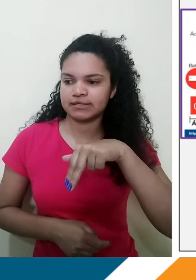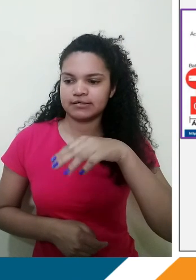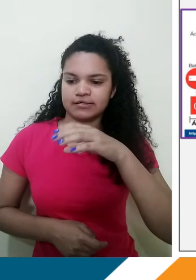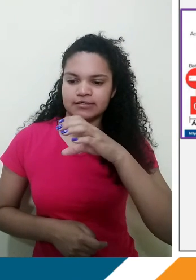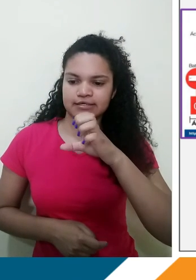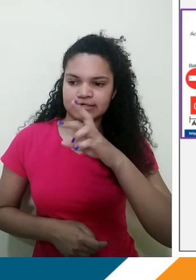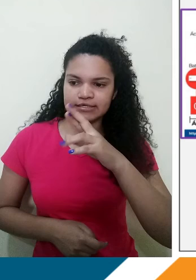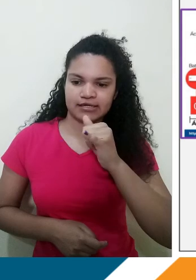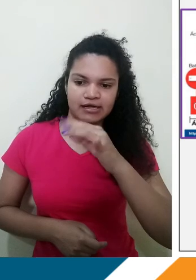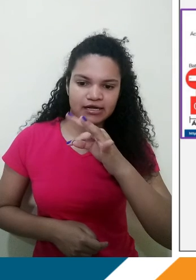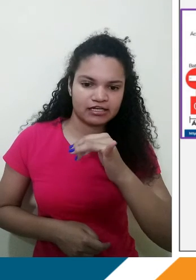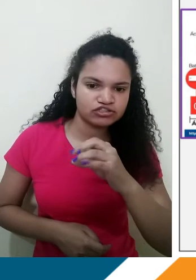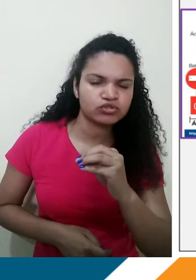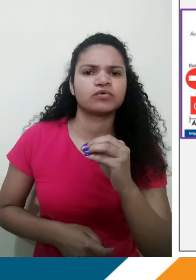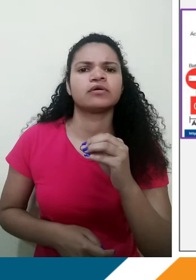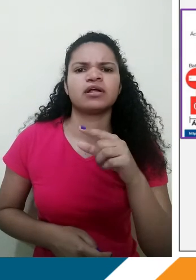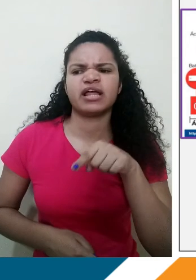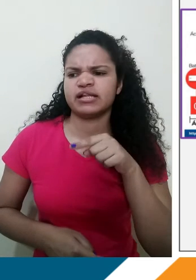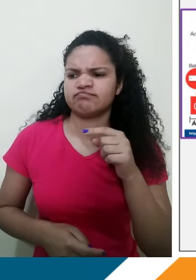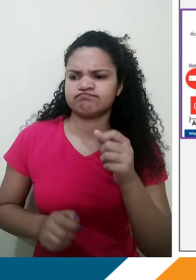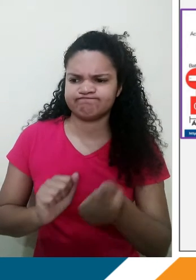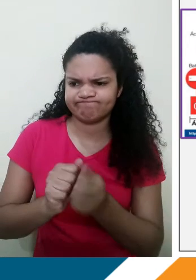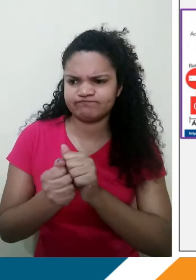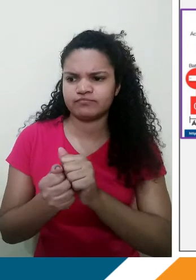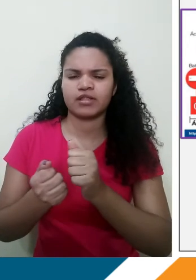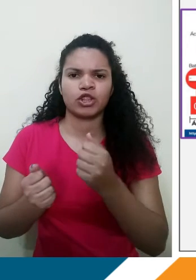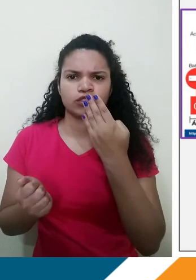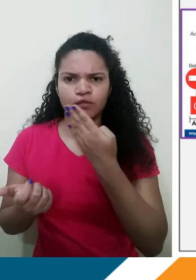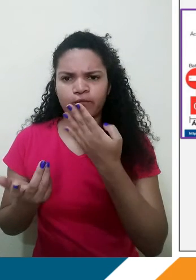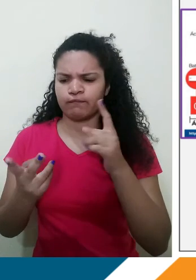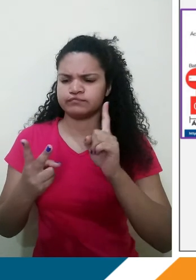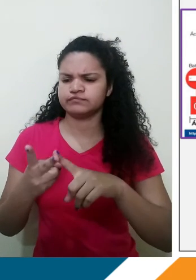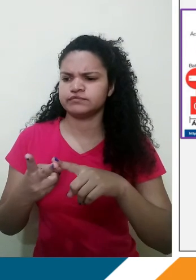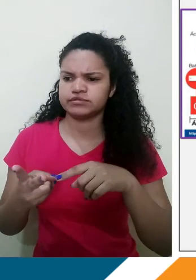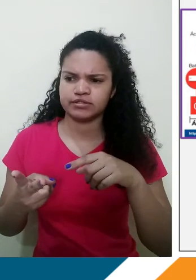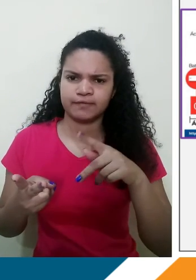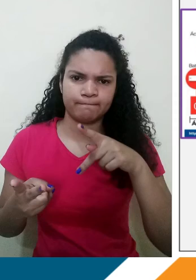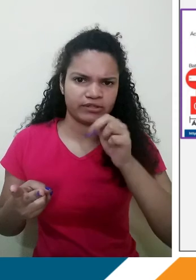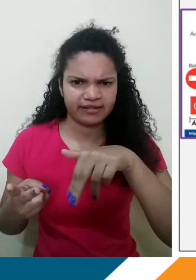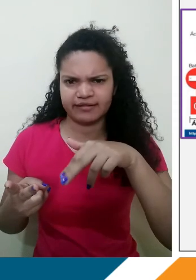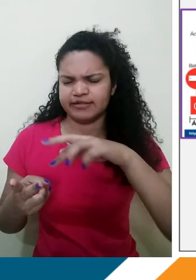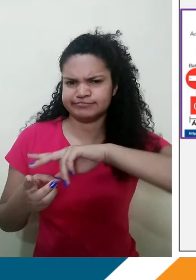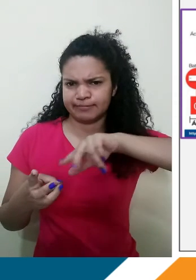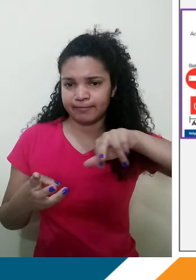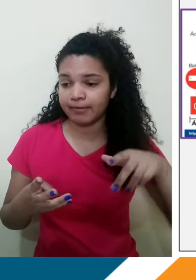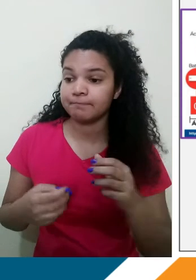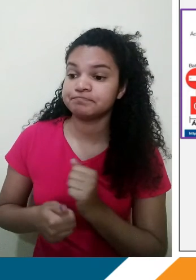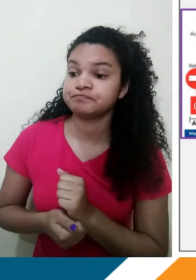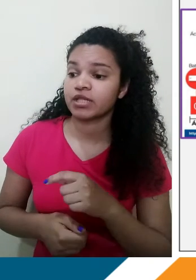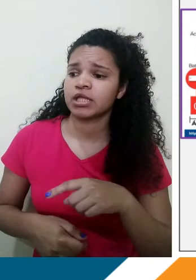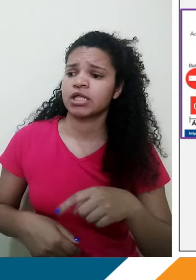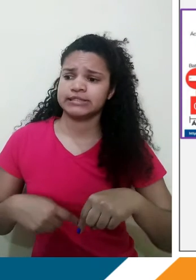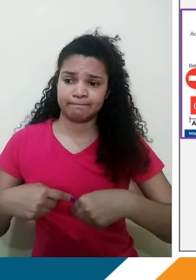lipídios. Após a passagem pelo duodeno, nós temos o jejum ilho, que é uma região maior do intestino delgado, onde ocorre a ação